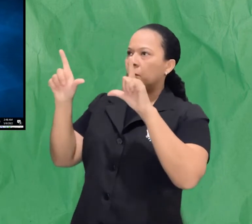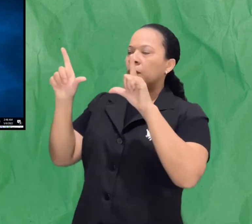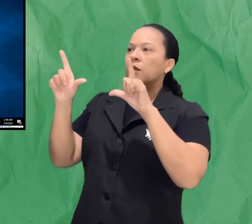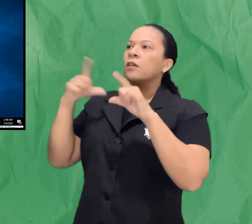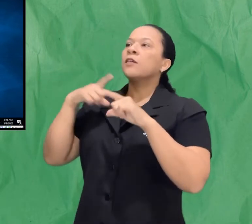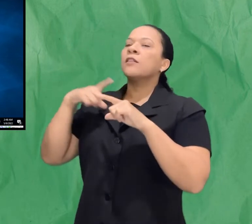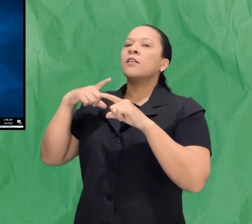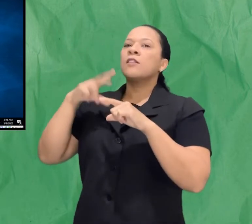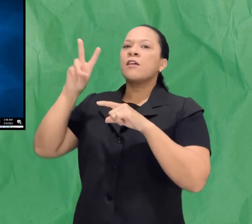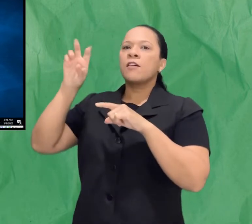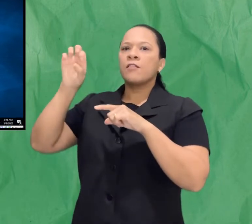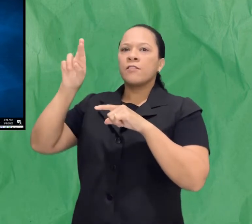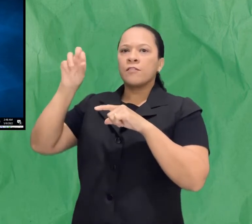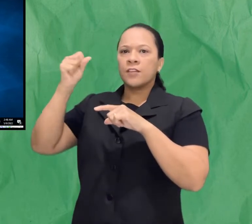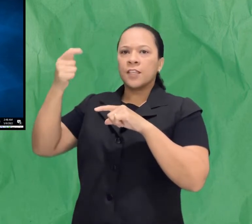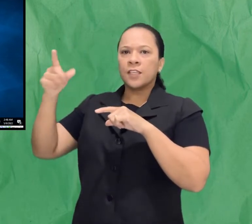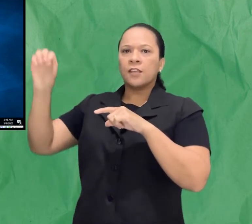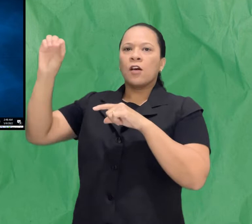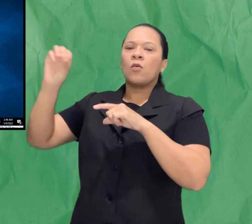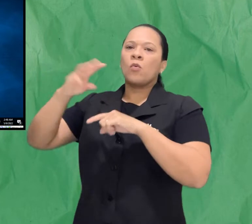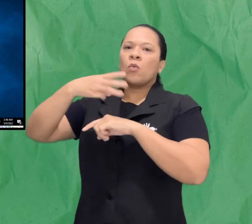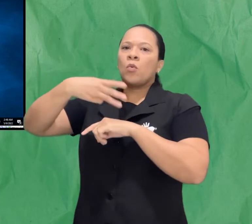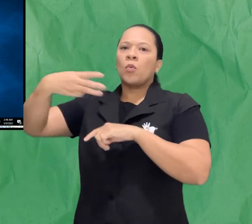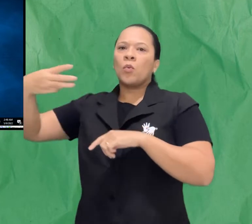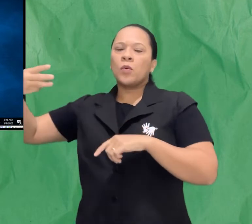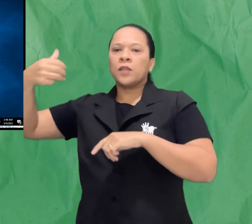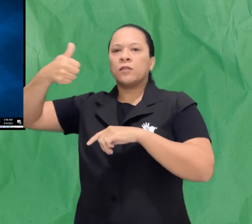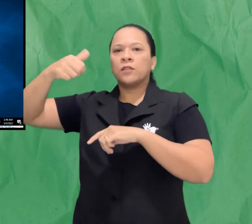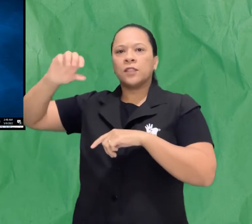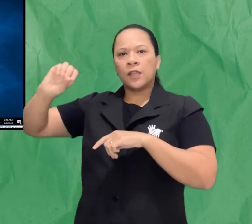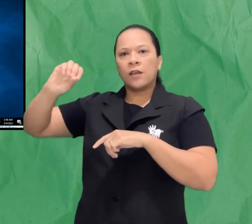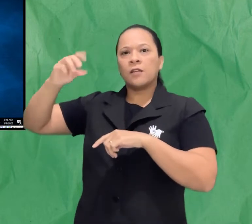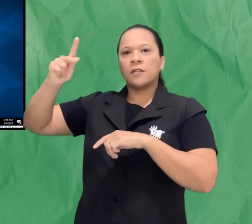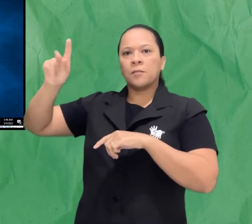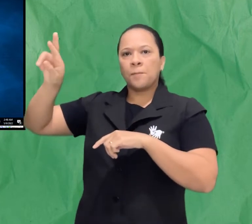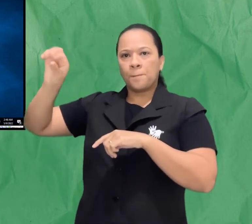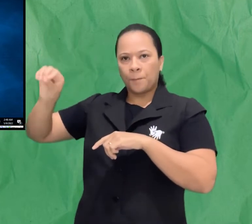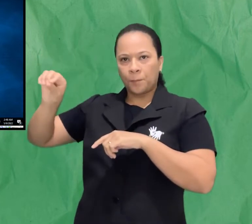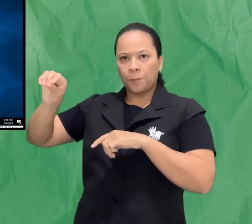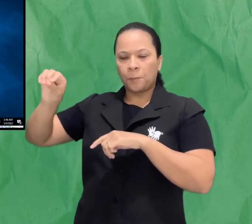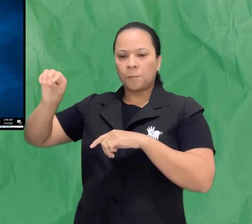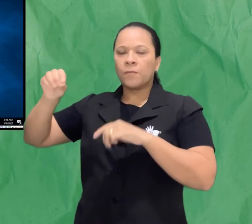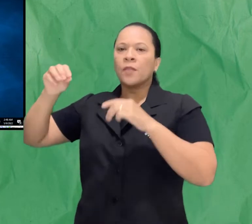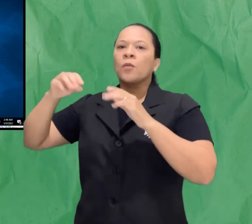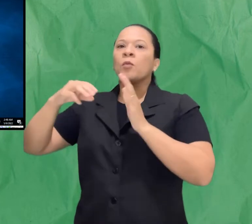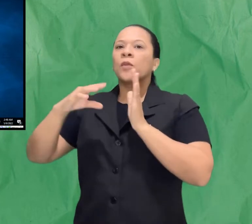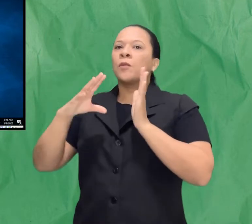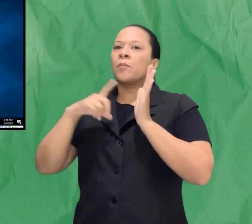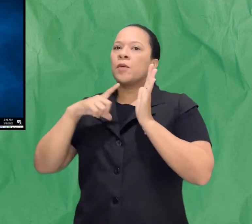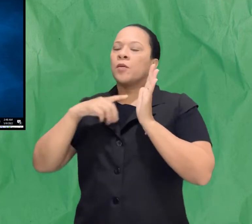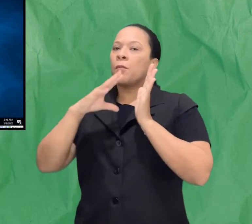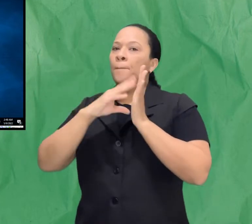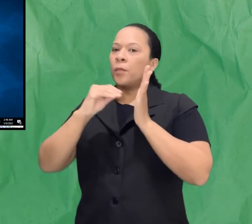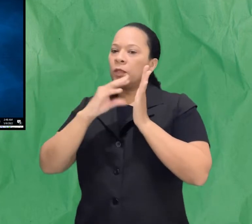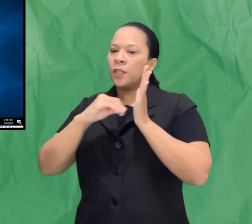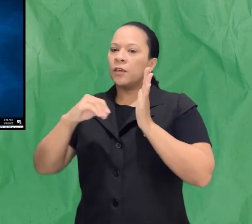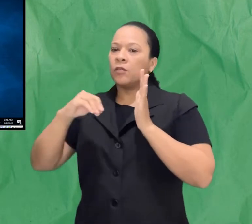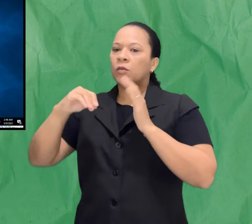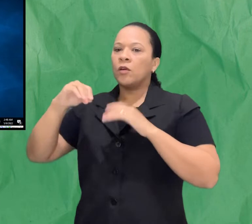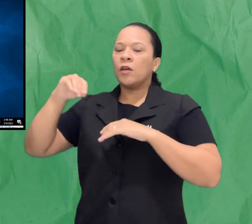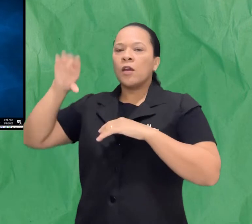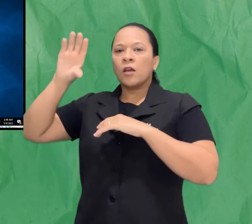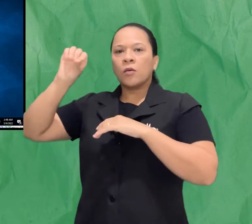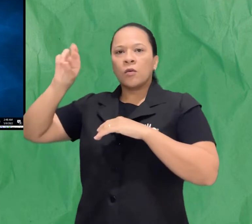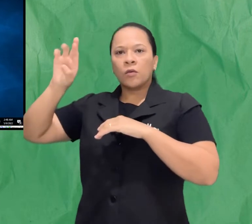versão do meu Windows, que é o Windows 10 Pro. Eu tenho aqui o modelo do meu processador, que é esse Core i5. Eu tenho a